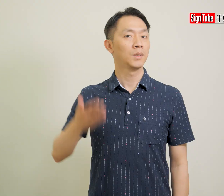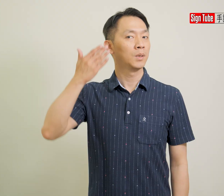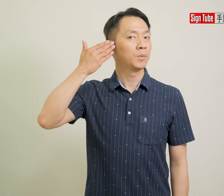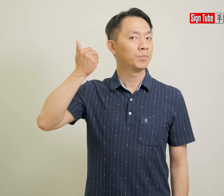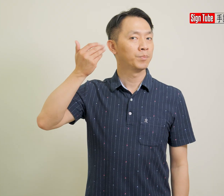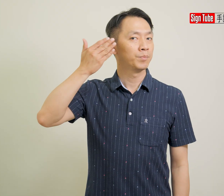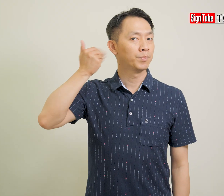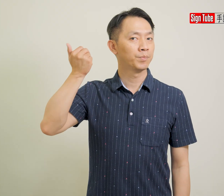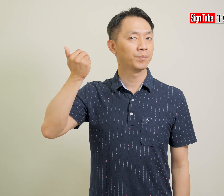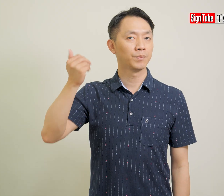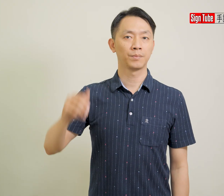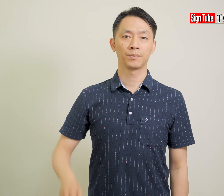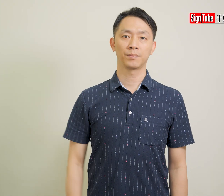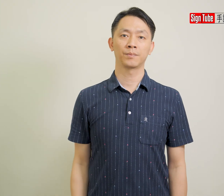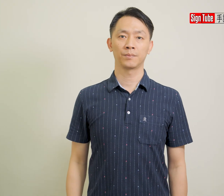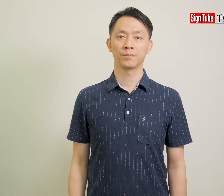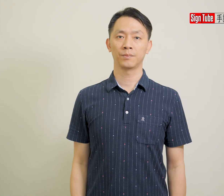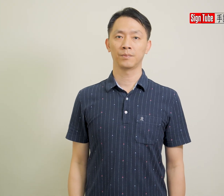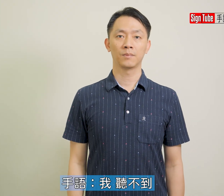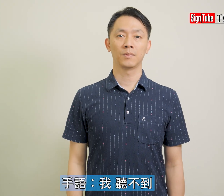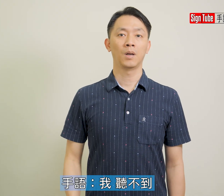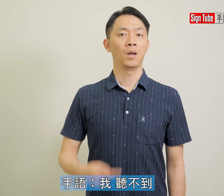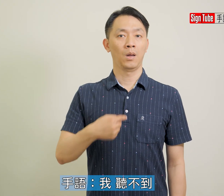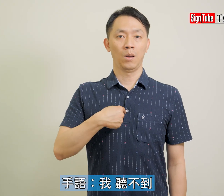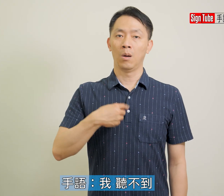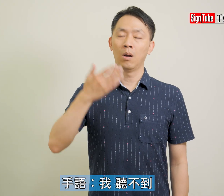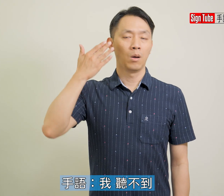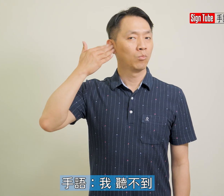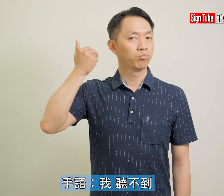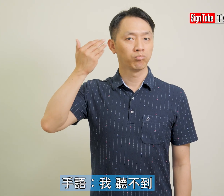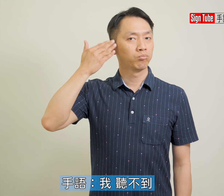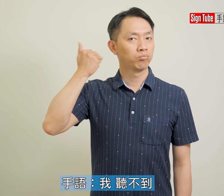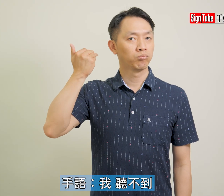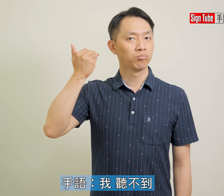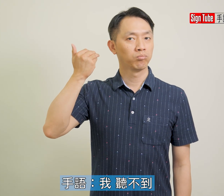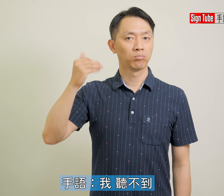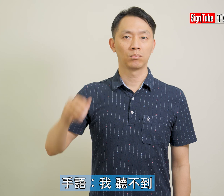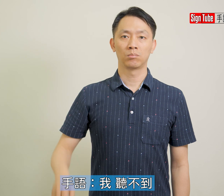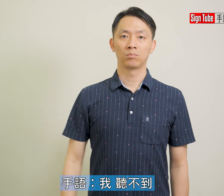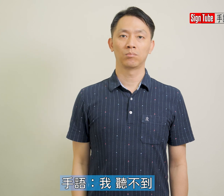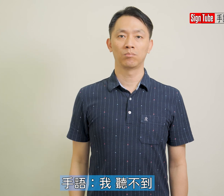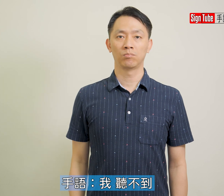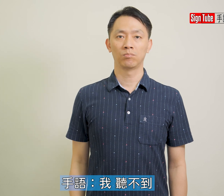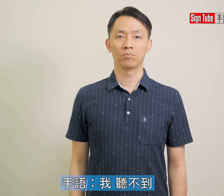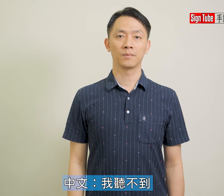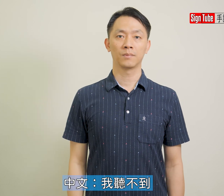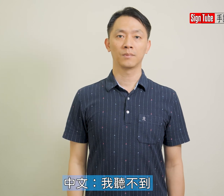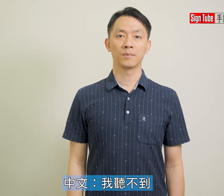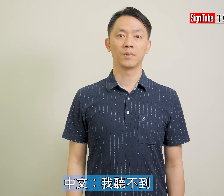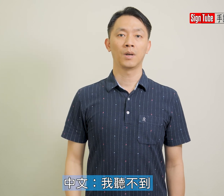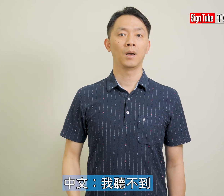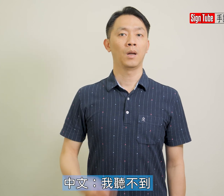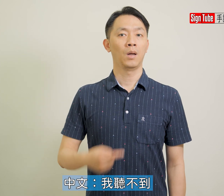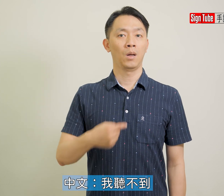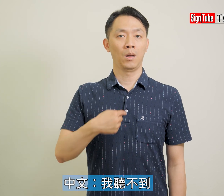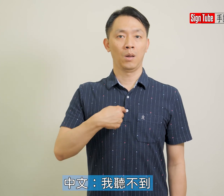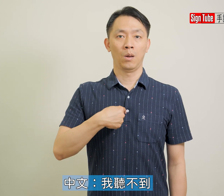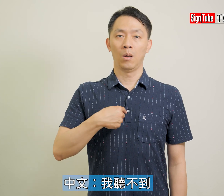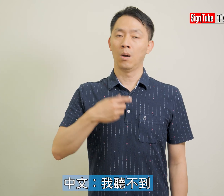听不到。手五指并拢碰耳朵向耳后拨动。手语笔法，